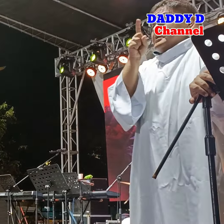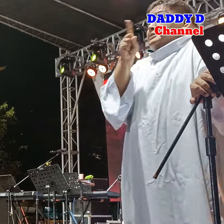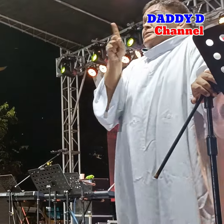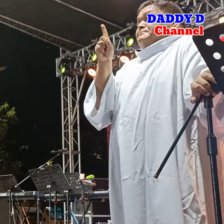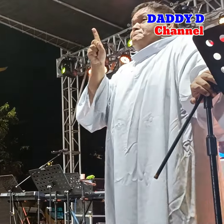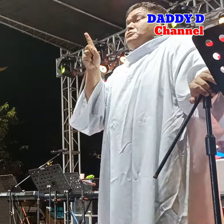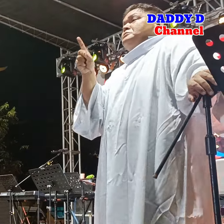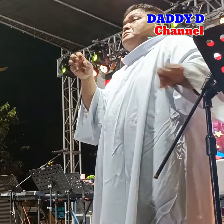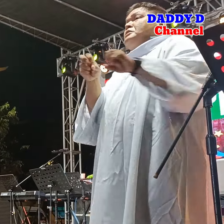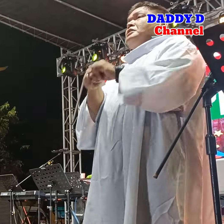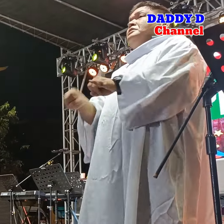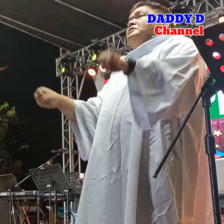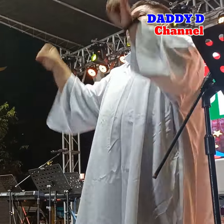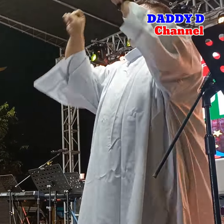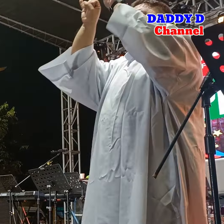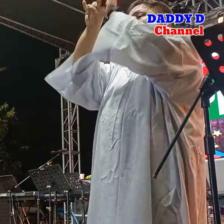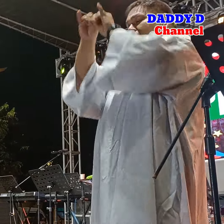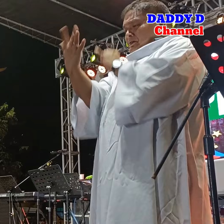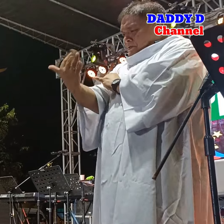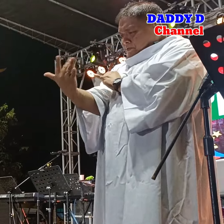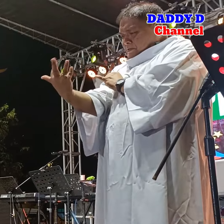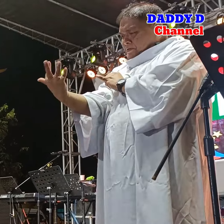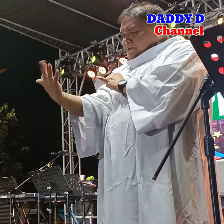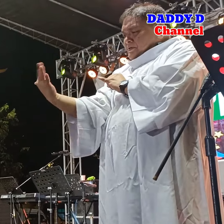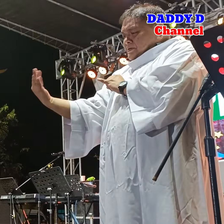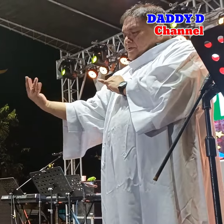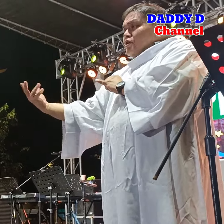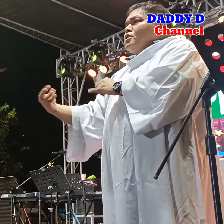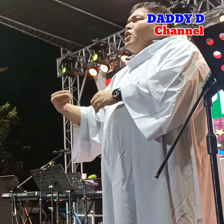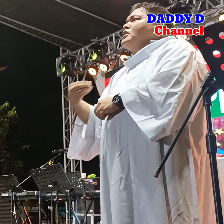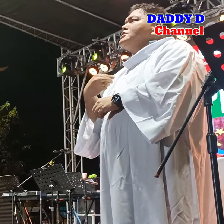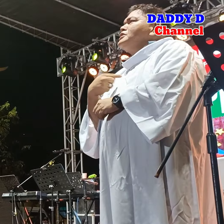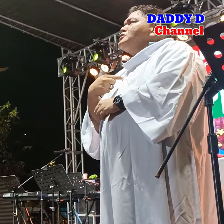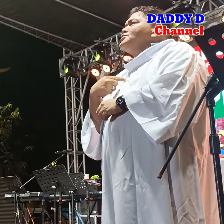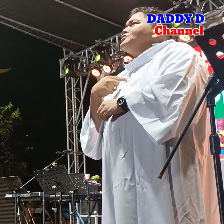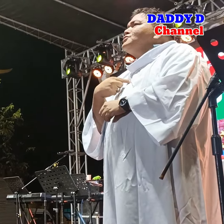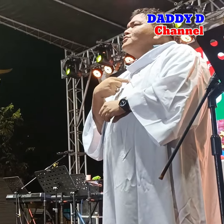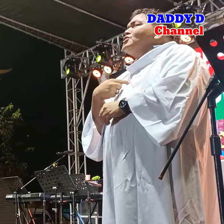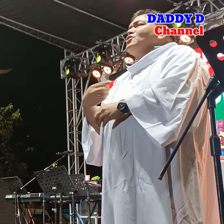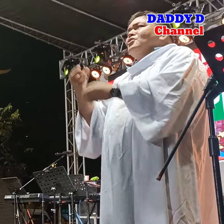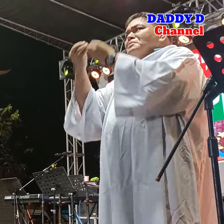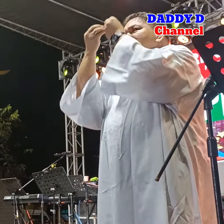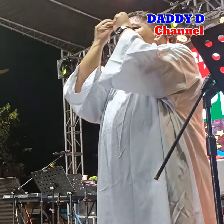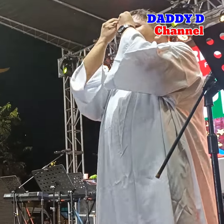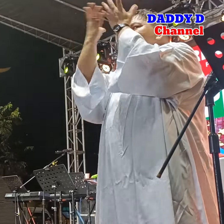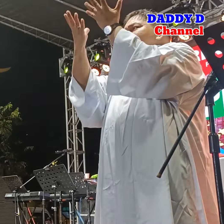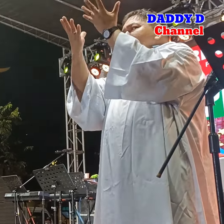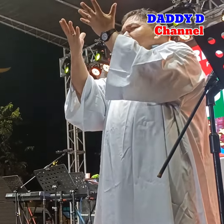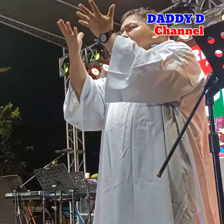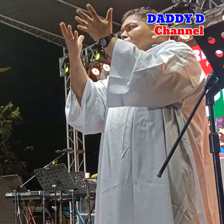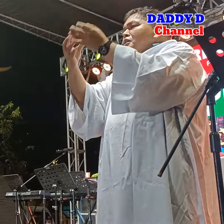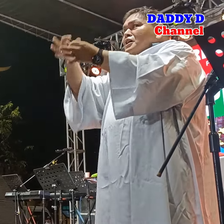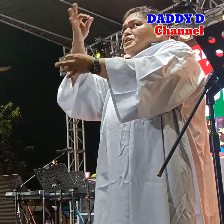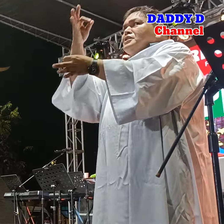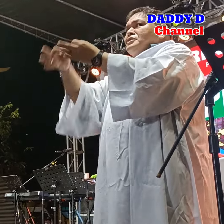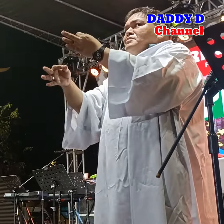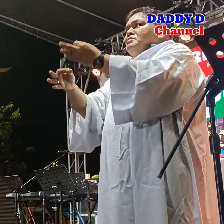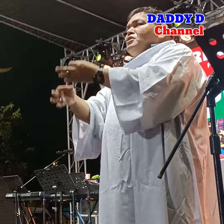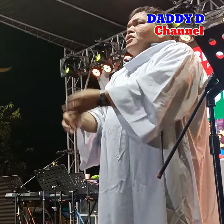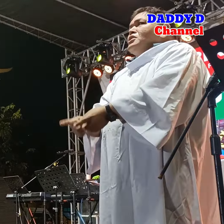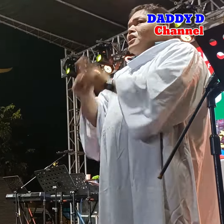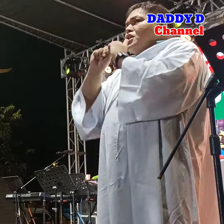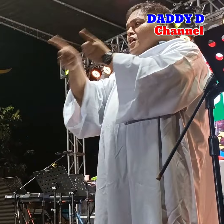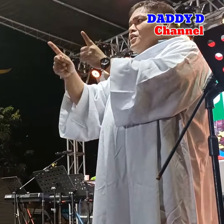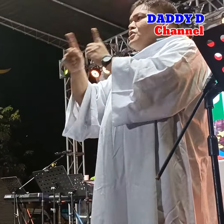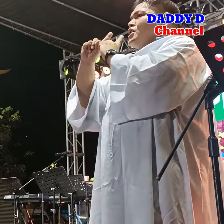Importante yung numbers na yun. Galing sa atin yun. Opinion natin yun. Kung kinakausap